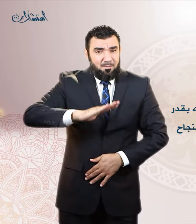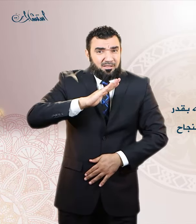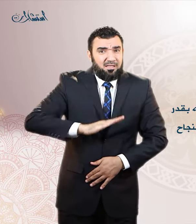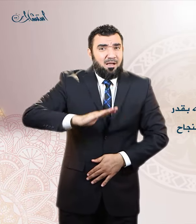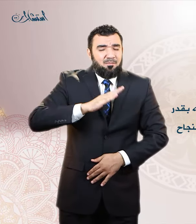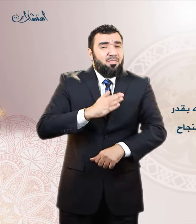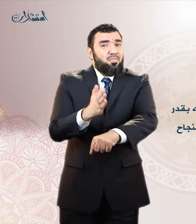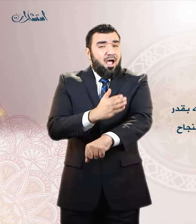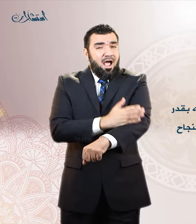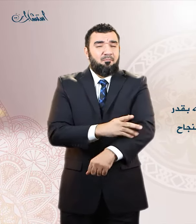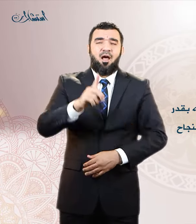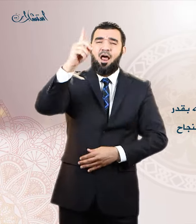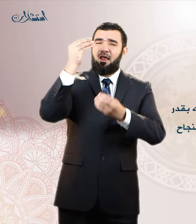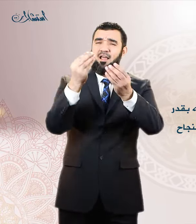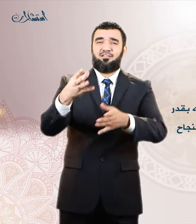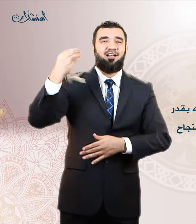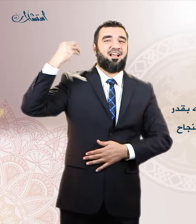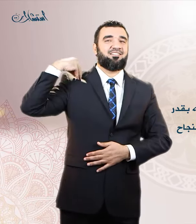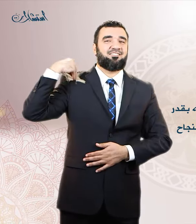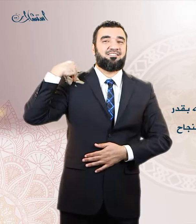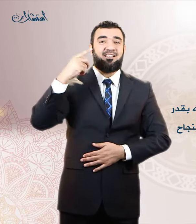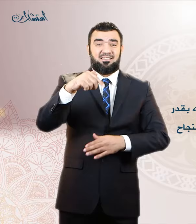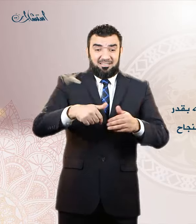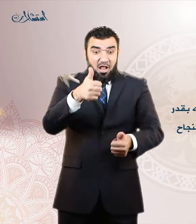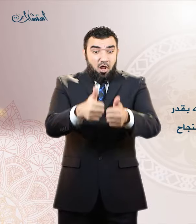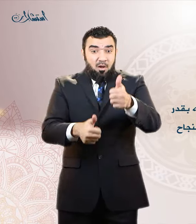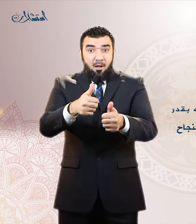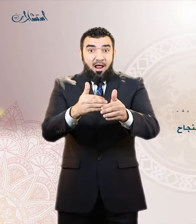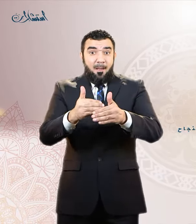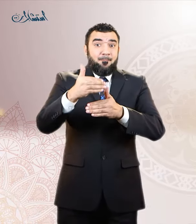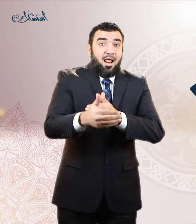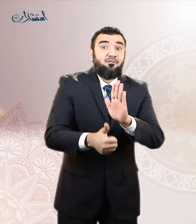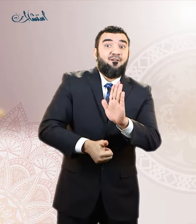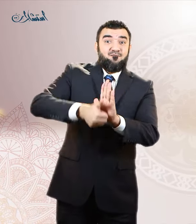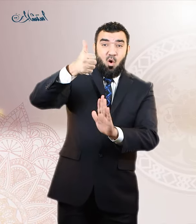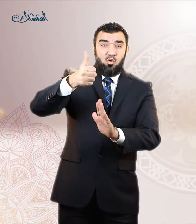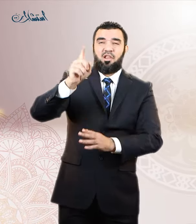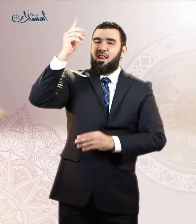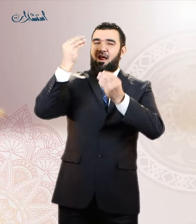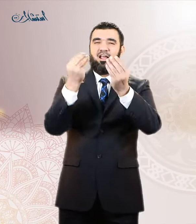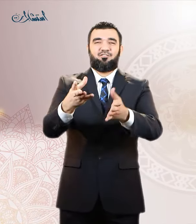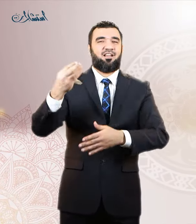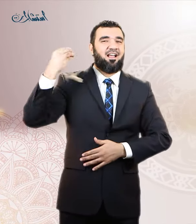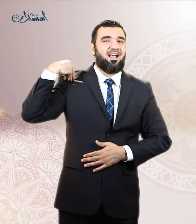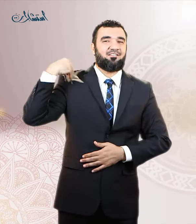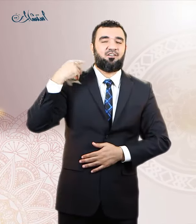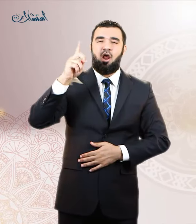الجهد في سبيل تجاوز هذا الاختبار بنجاح والله عز وجل سيتولى